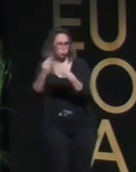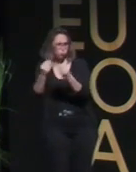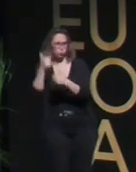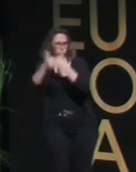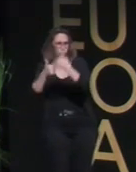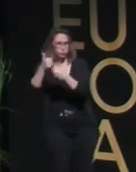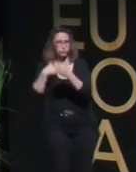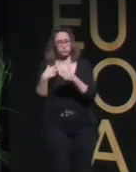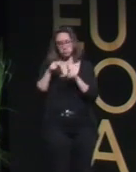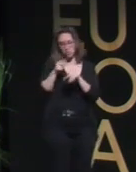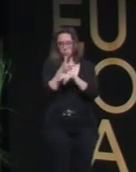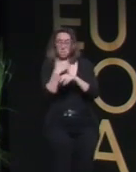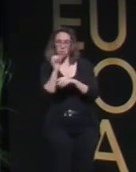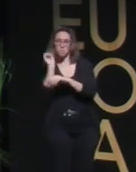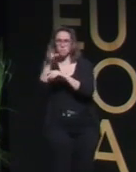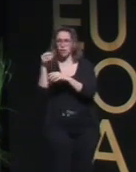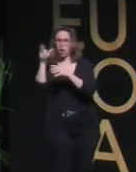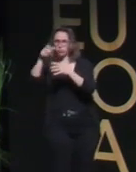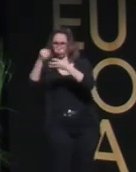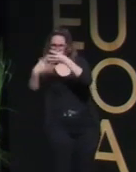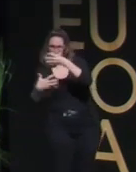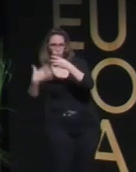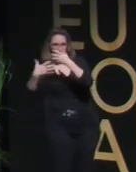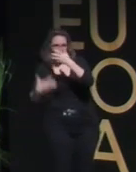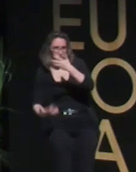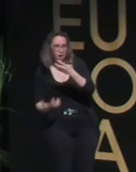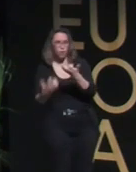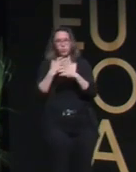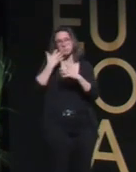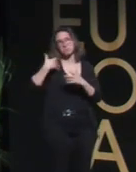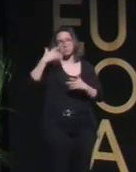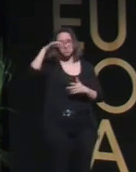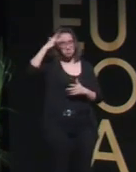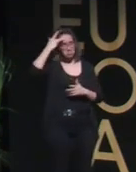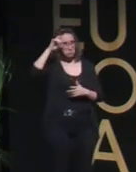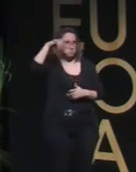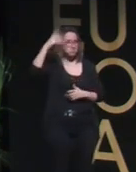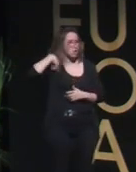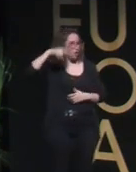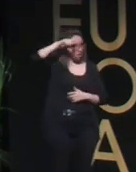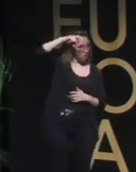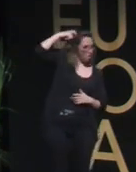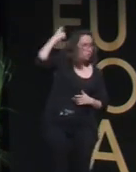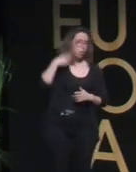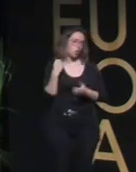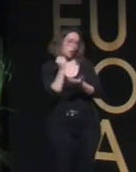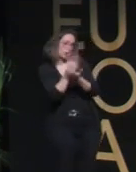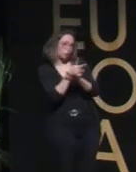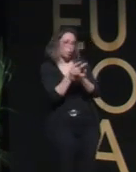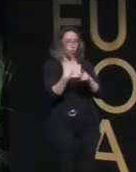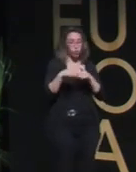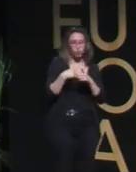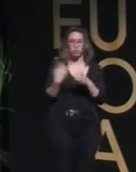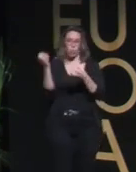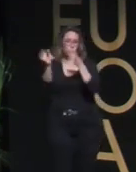repente tengo un montón de likes y de gente que me comenta mi foto. Pero si de repente me he rapado el pelo o he hecho un reto como el del folio blanco o he hecho un reto como el de la canela o lo que fuera, de